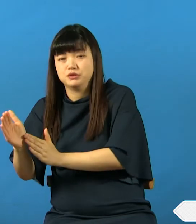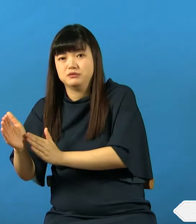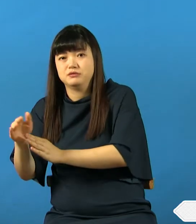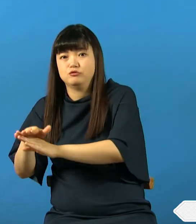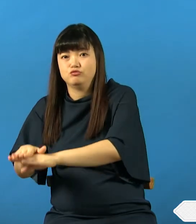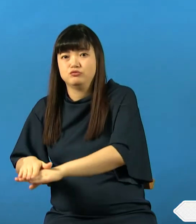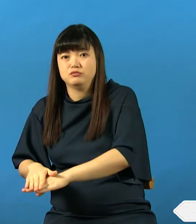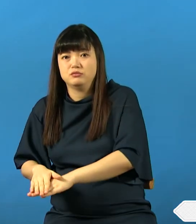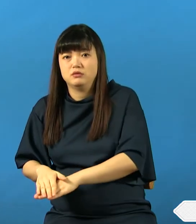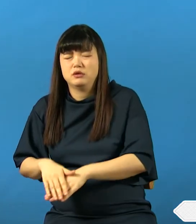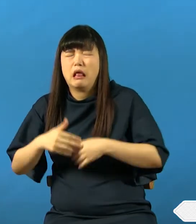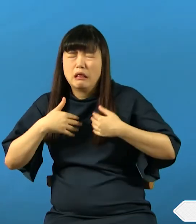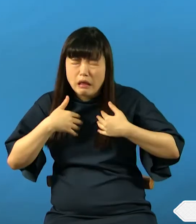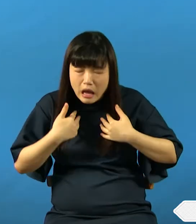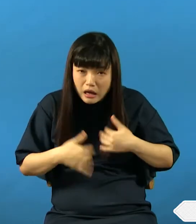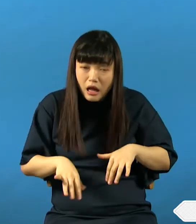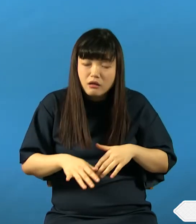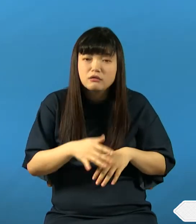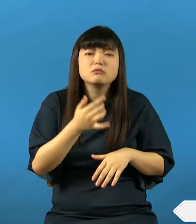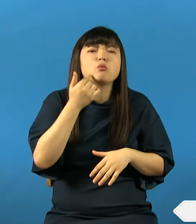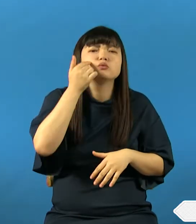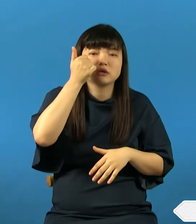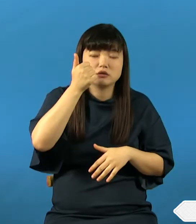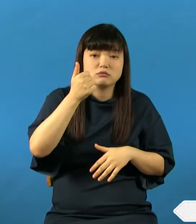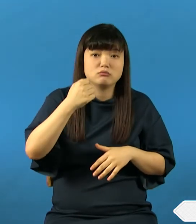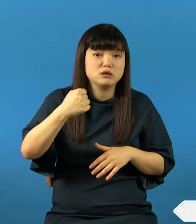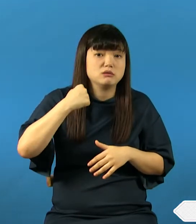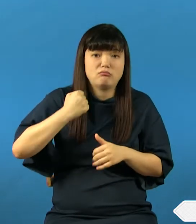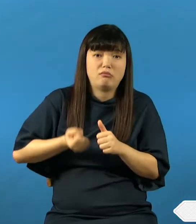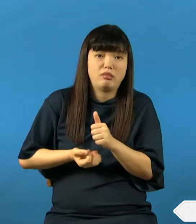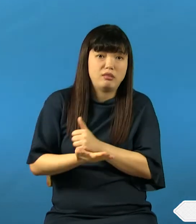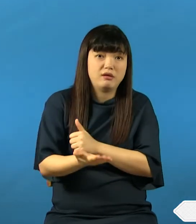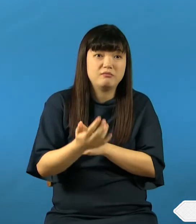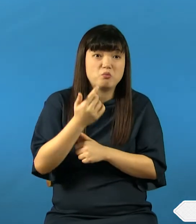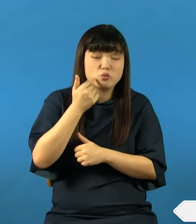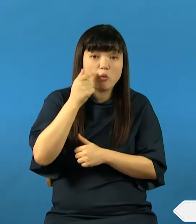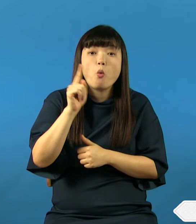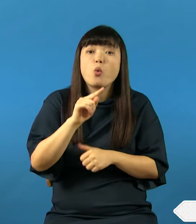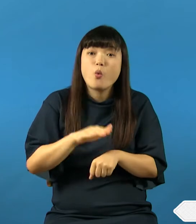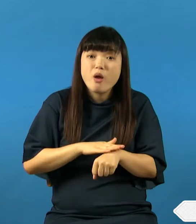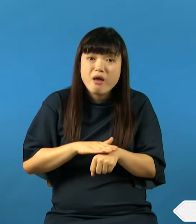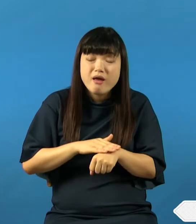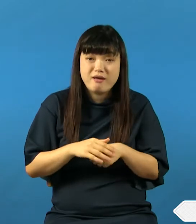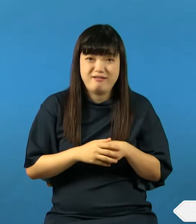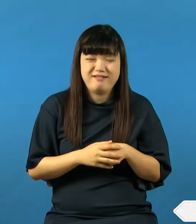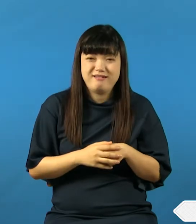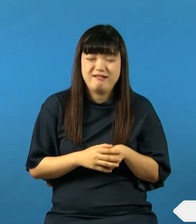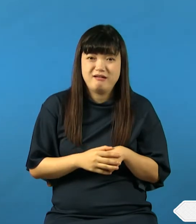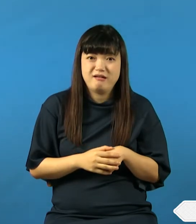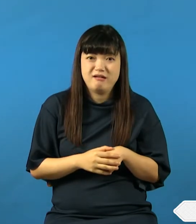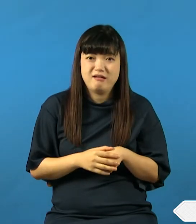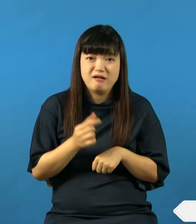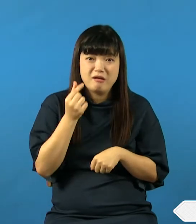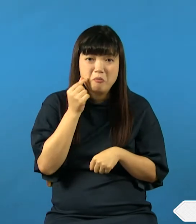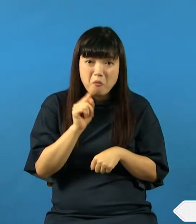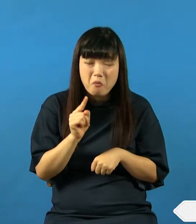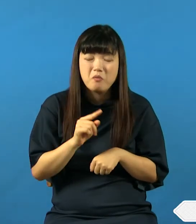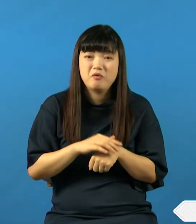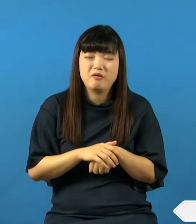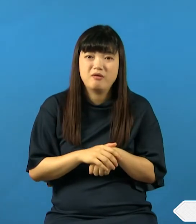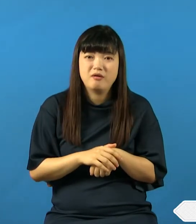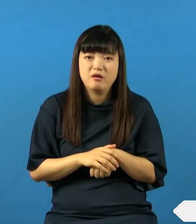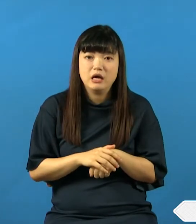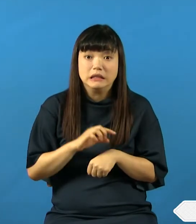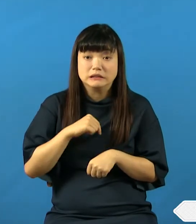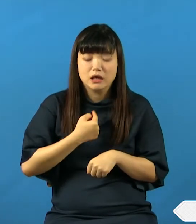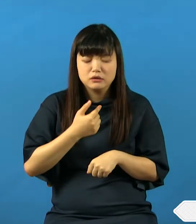그런 약한 분이 가장 영향력 있는 목사가 됐습니다. 어떻게 해요?